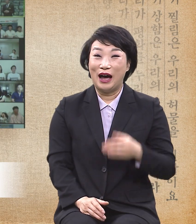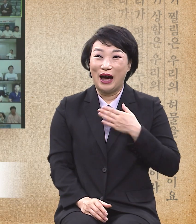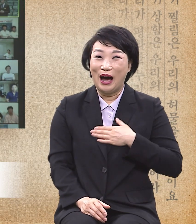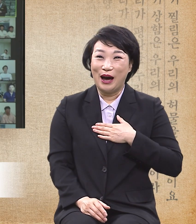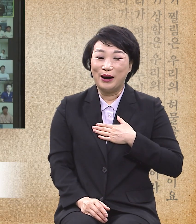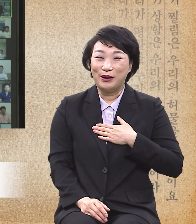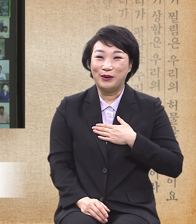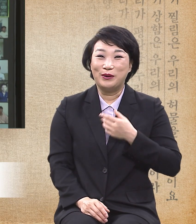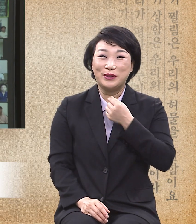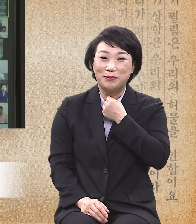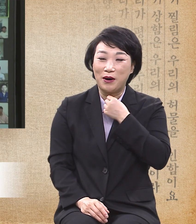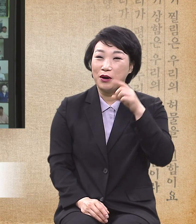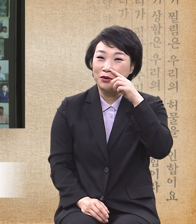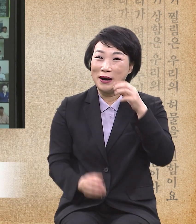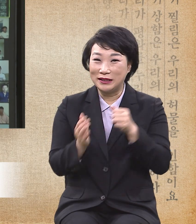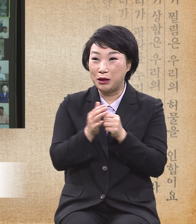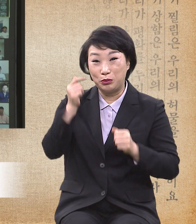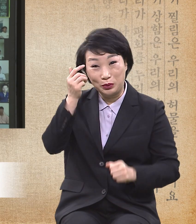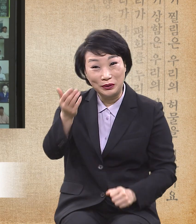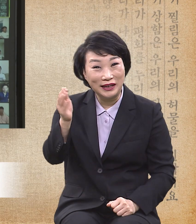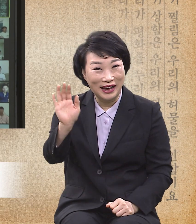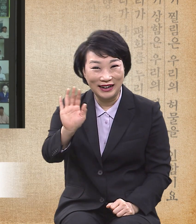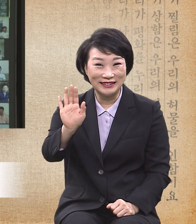알기 위해서 묻는 것이 아니라